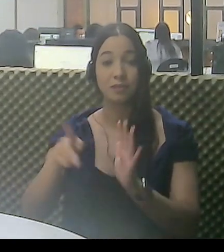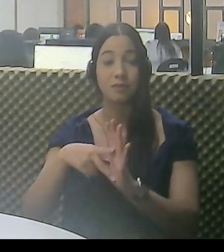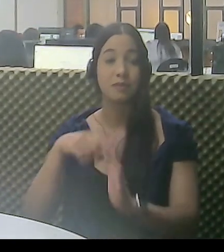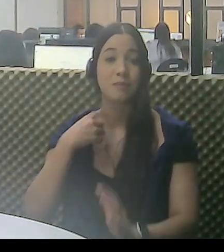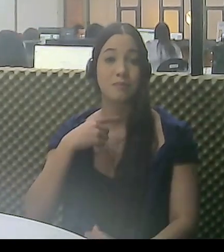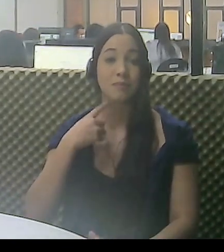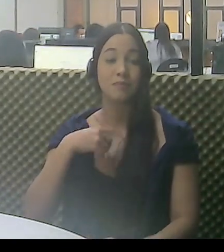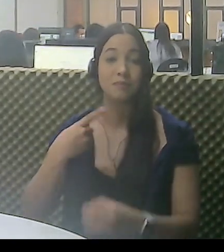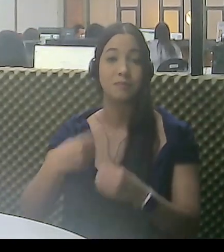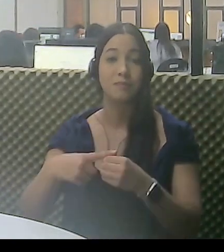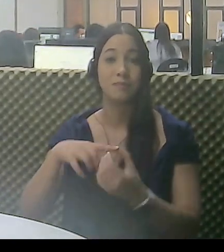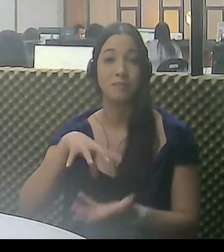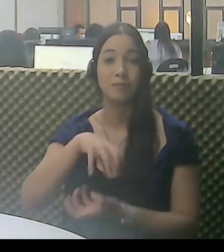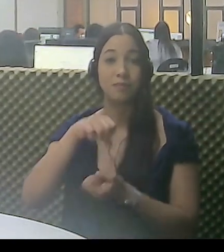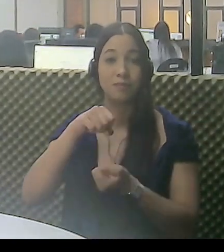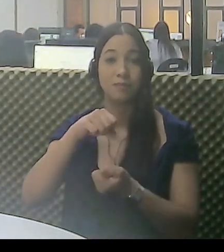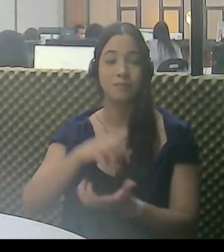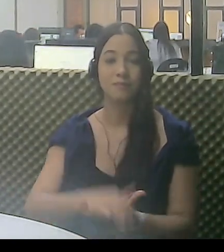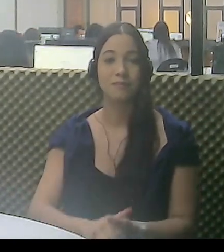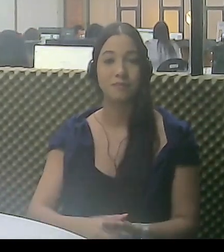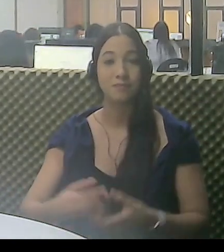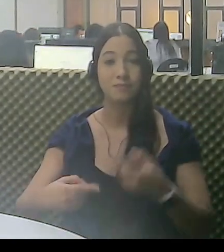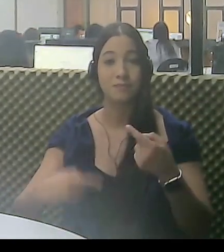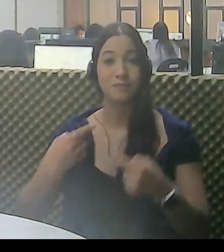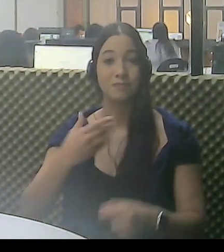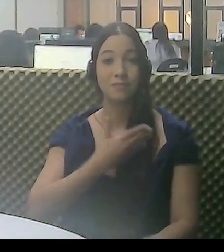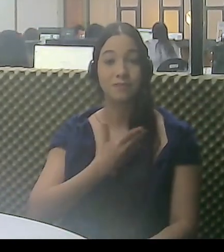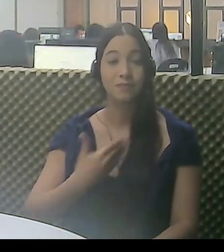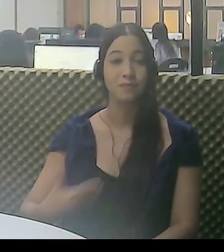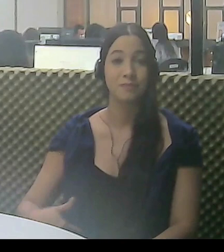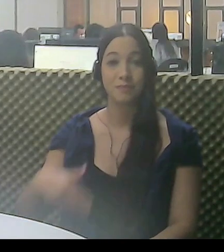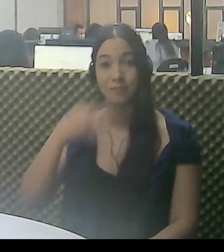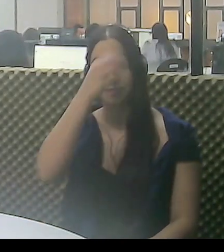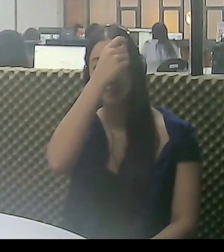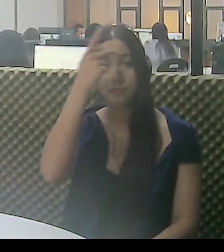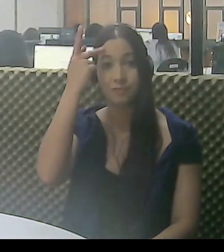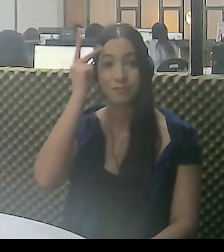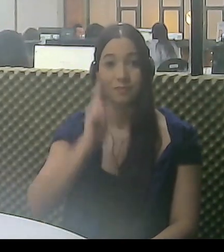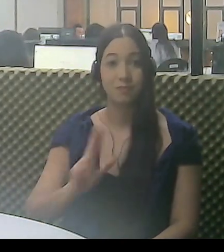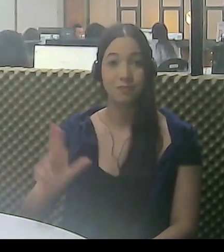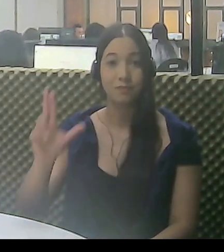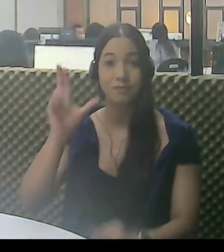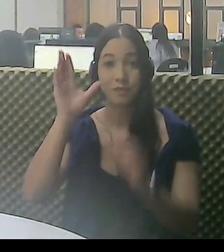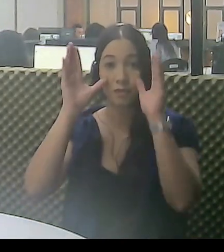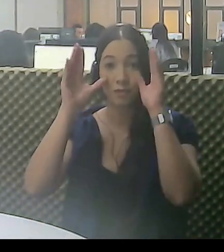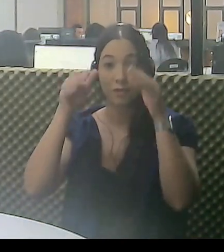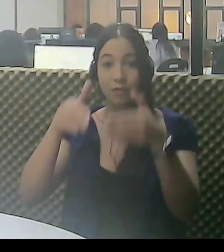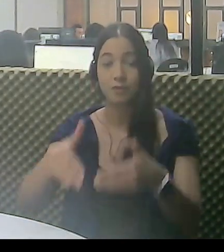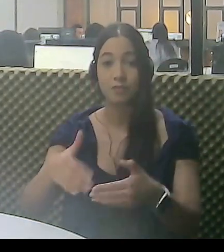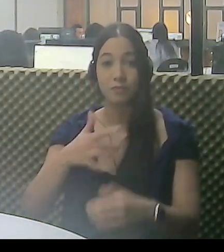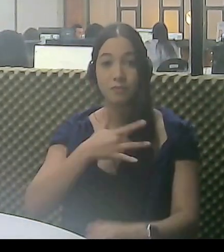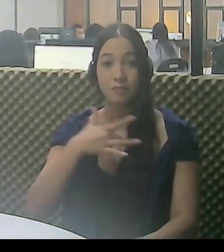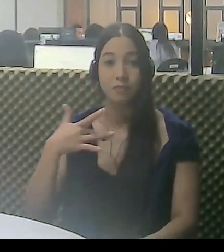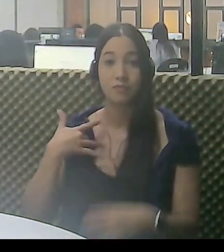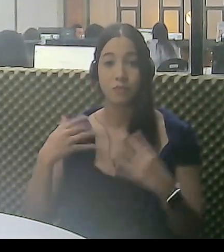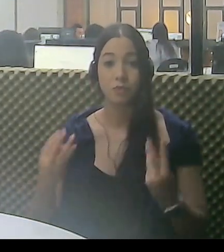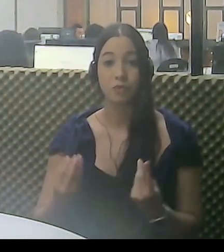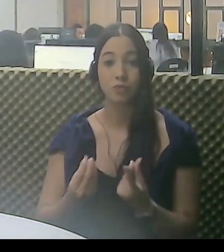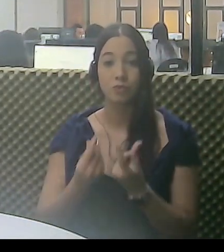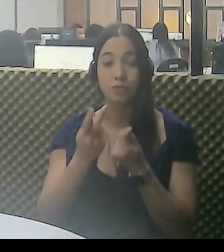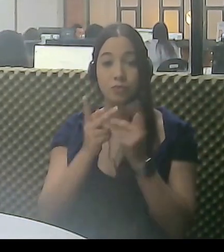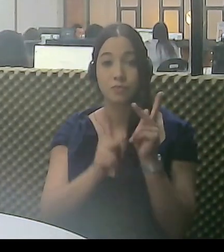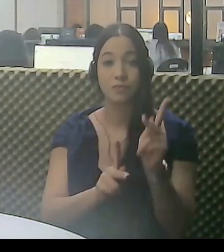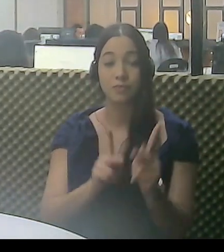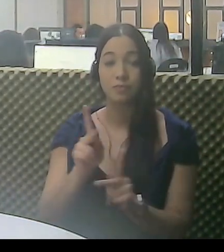cidades sustentáveis. As políticas públicas da Prefeitura de Uberlândia voltadas ao bem-estar e qualidade de vida da